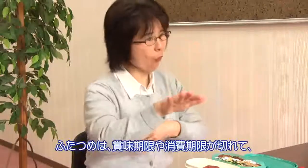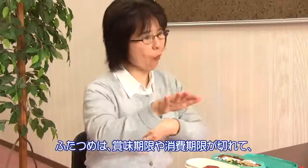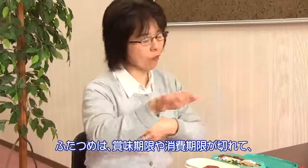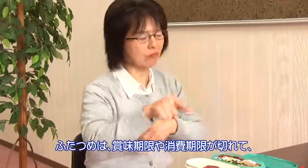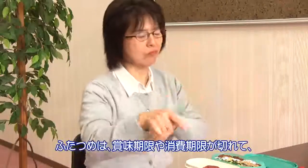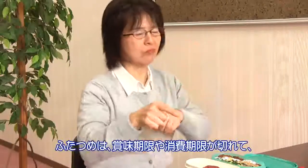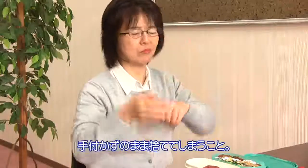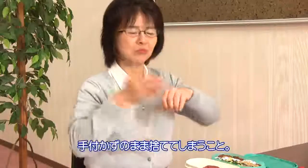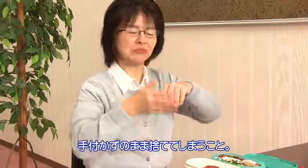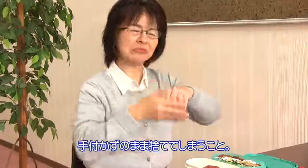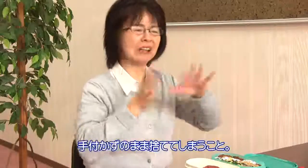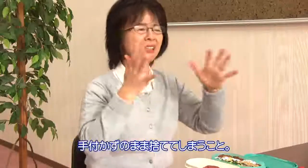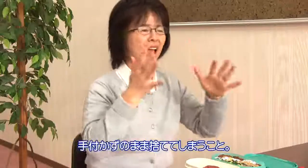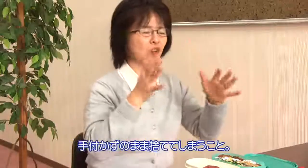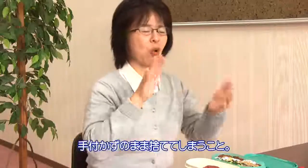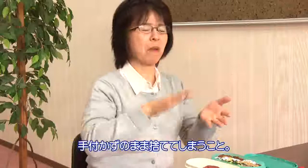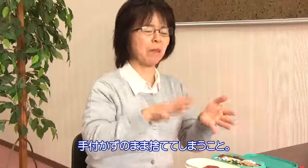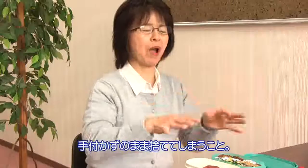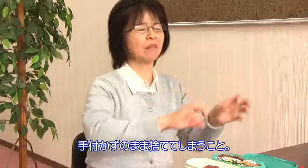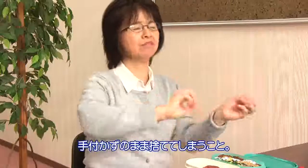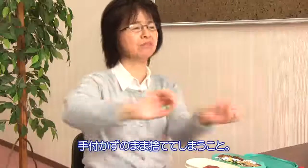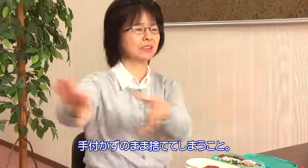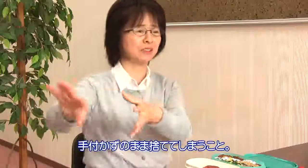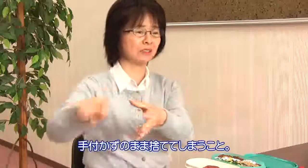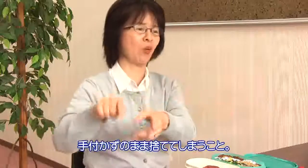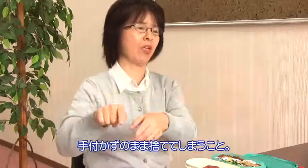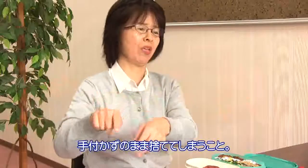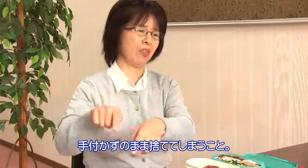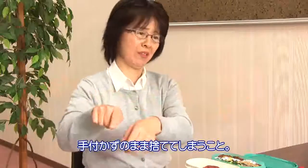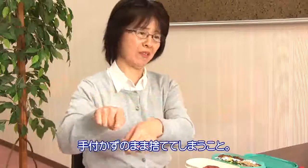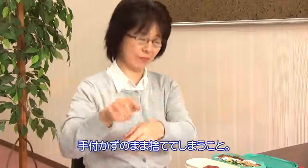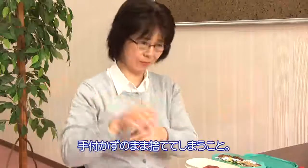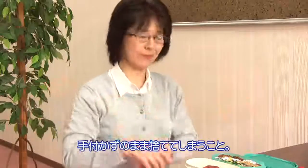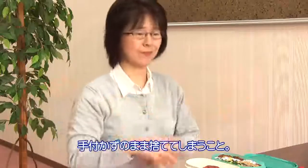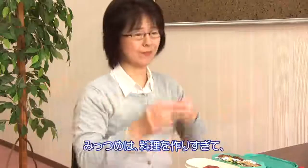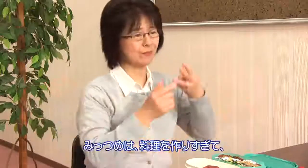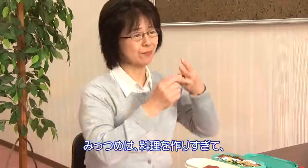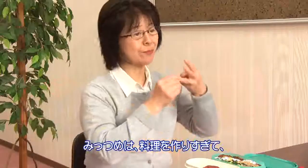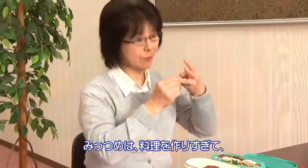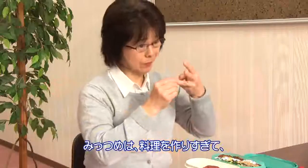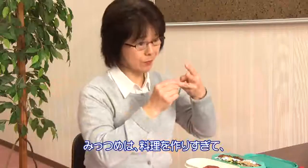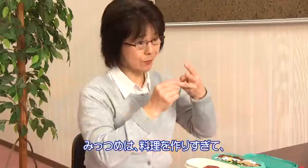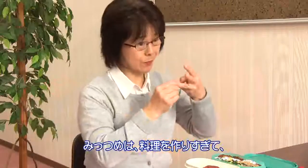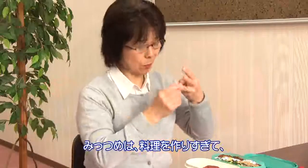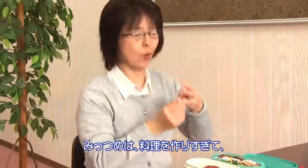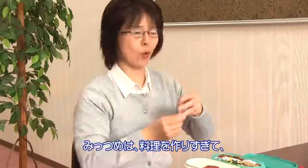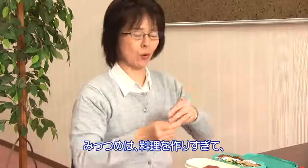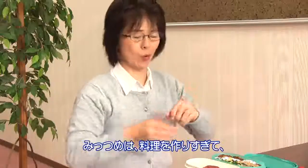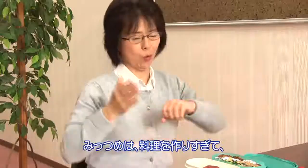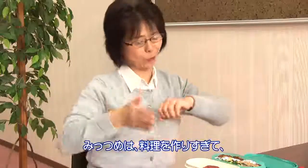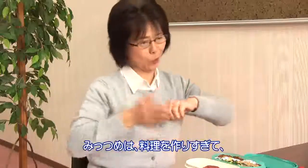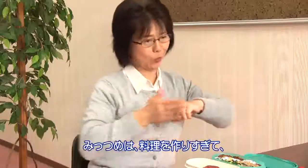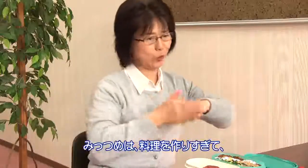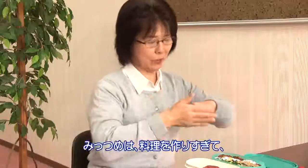期限が切れてしまって手つかずのままに捨ててしまったり3つ目は